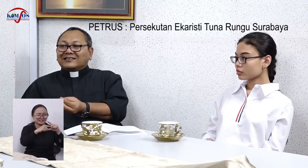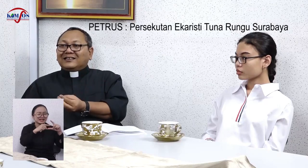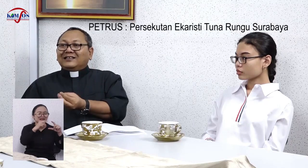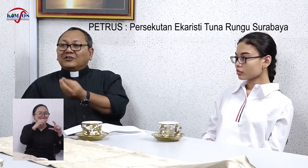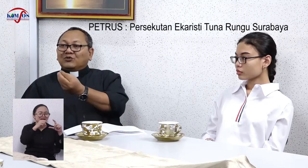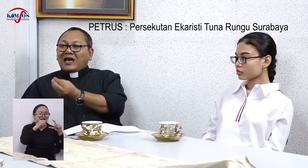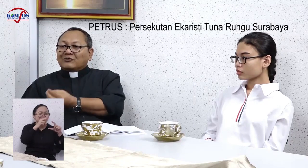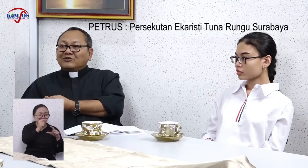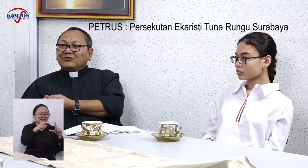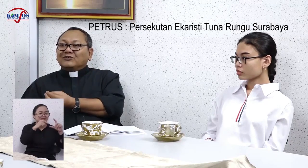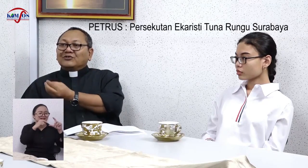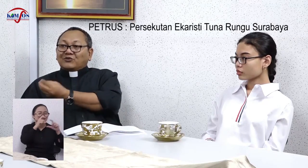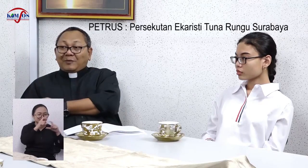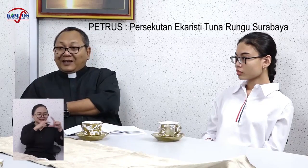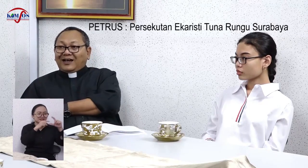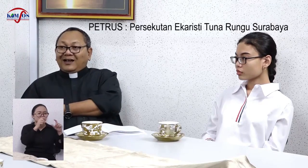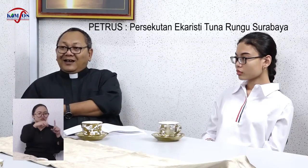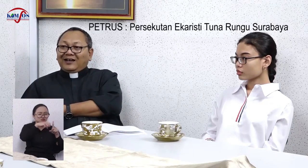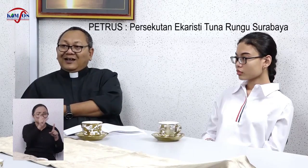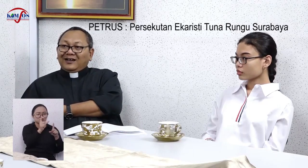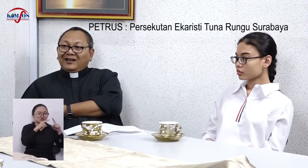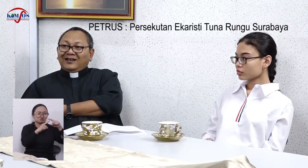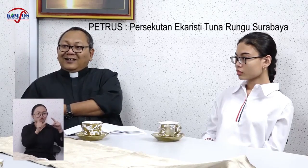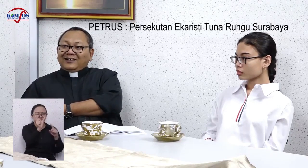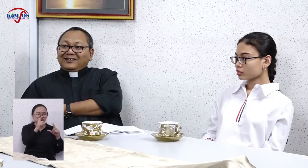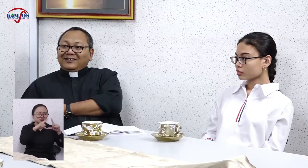ekaristi tunarungu Surabaya